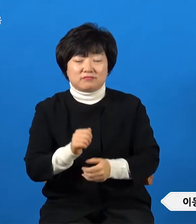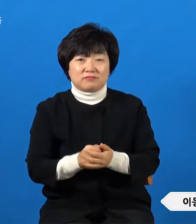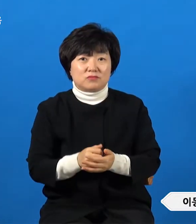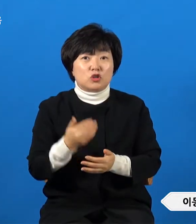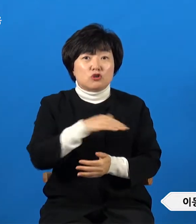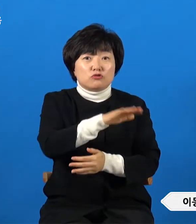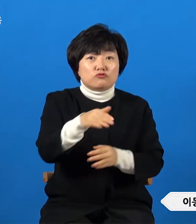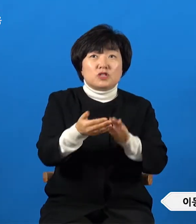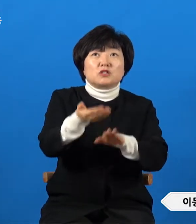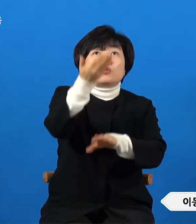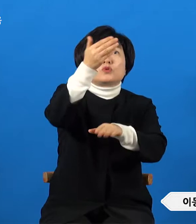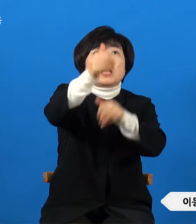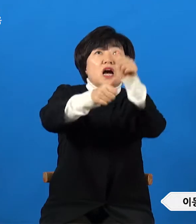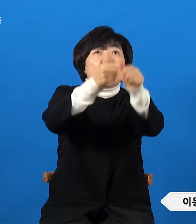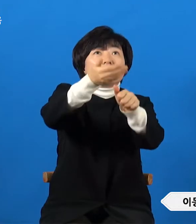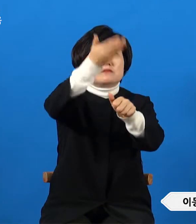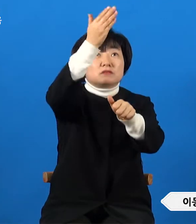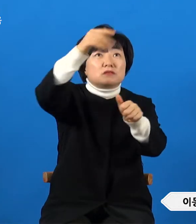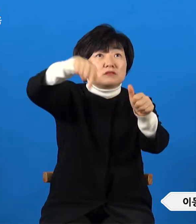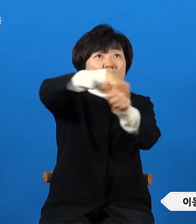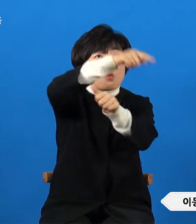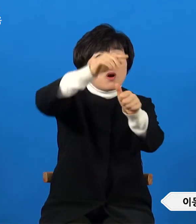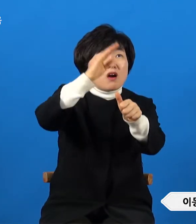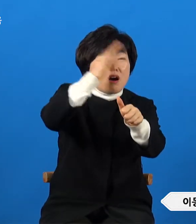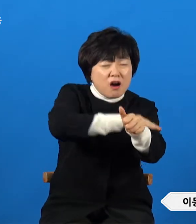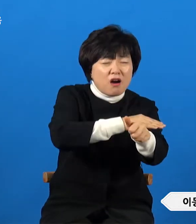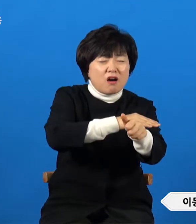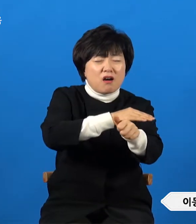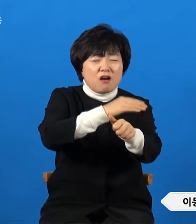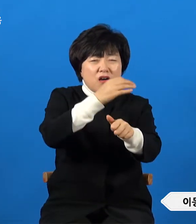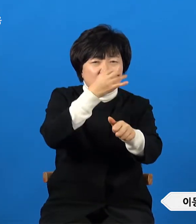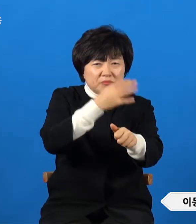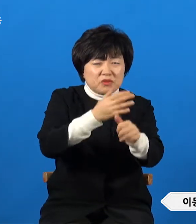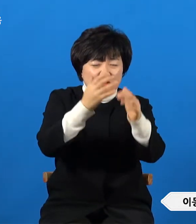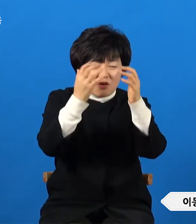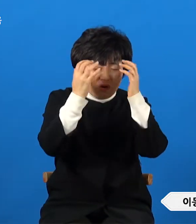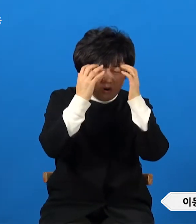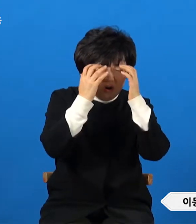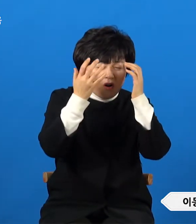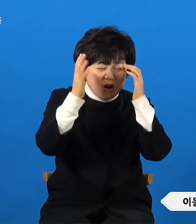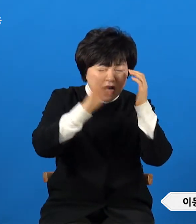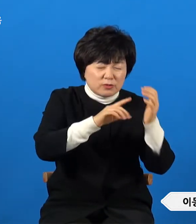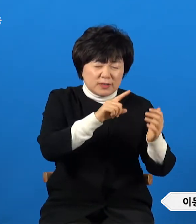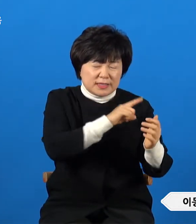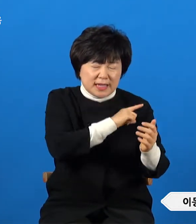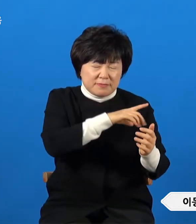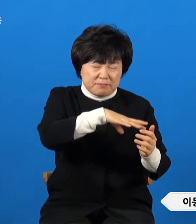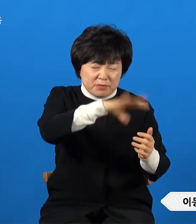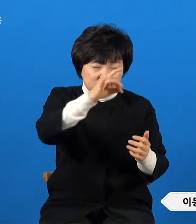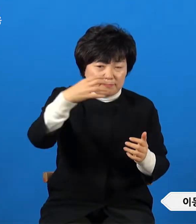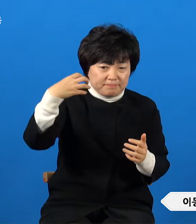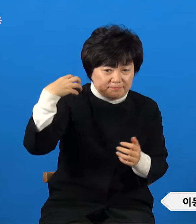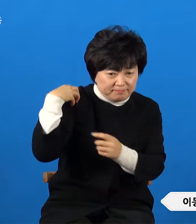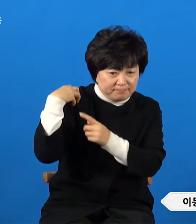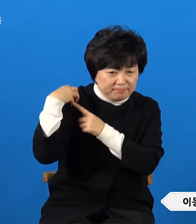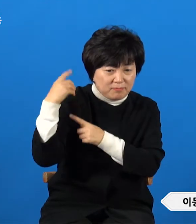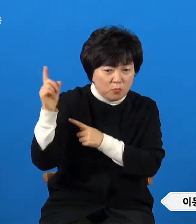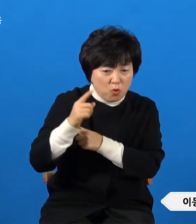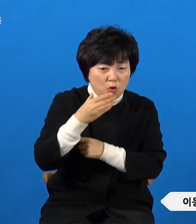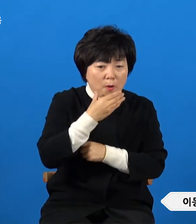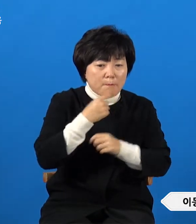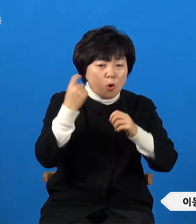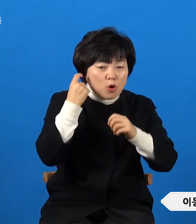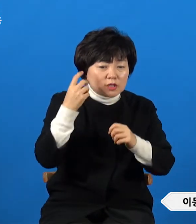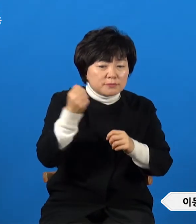삶의 정황이 어려워도 힘들어도 그들의 인생에서 최우선적인 책임이 내가 복음을 받아들인 사람이라면, 복음으로